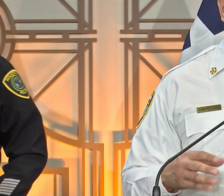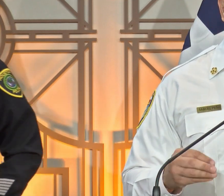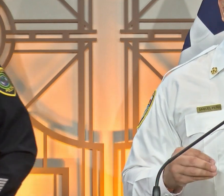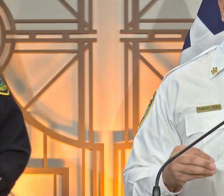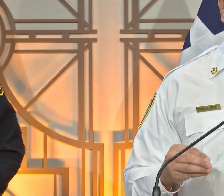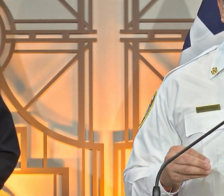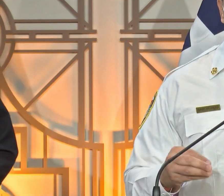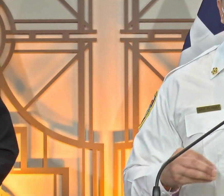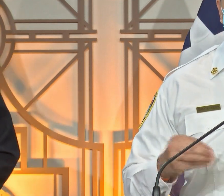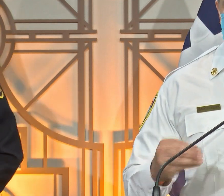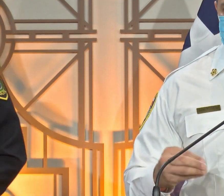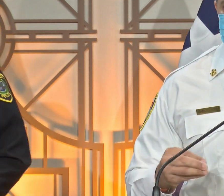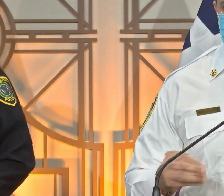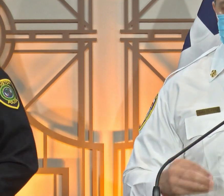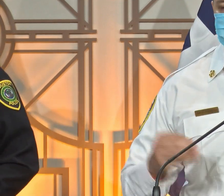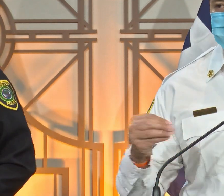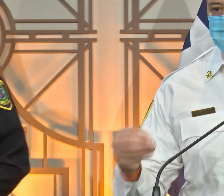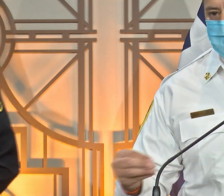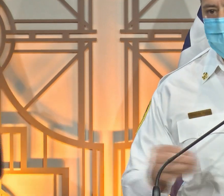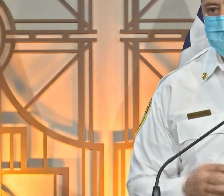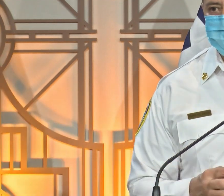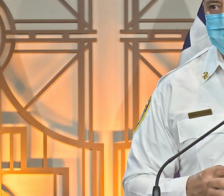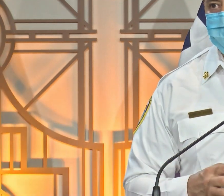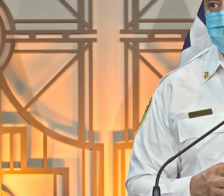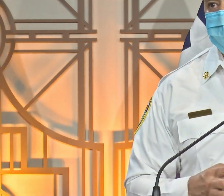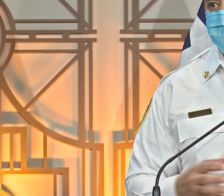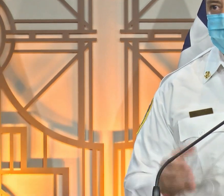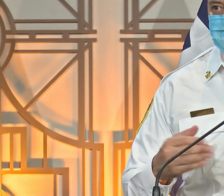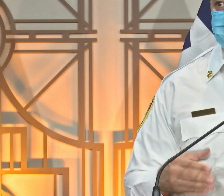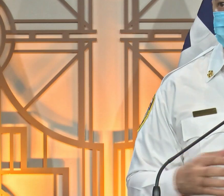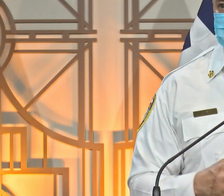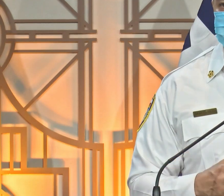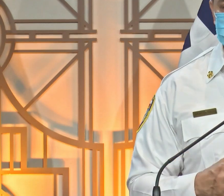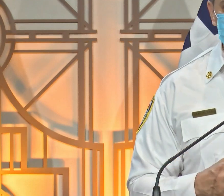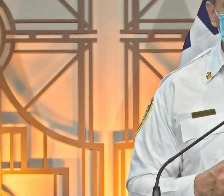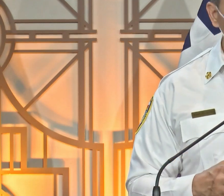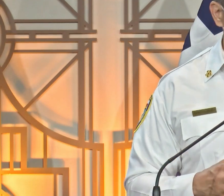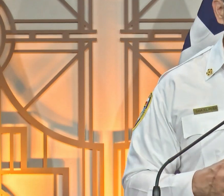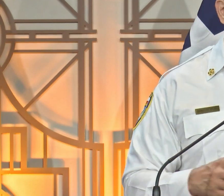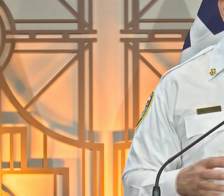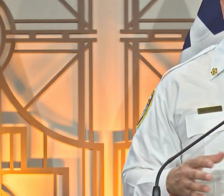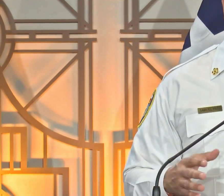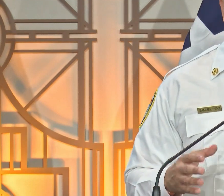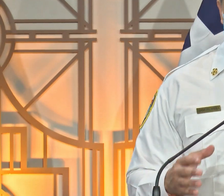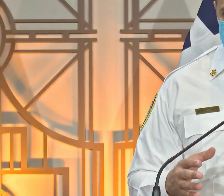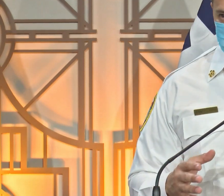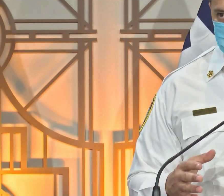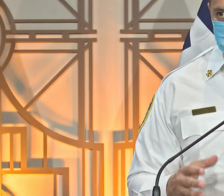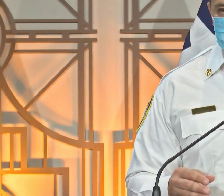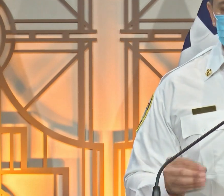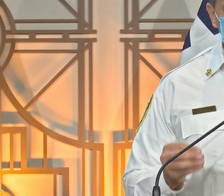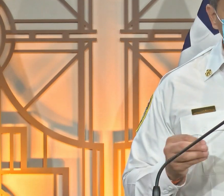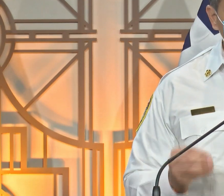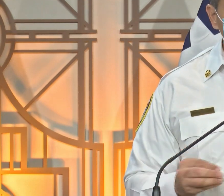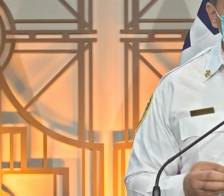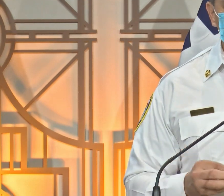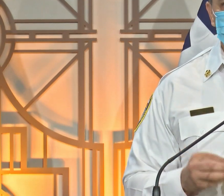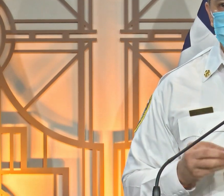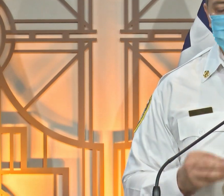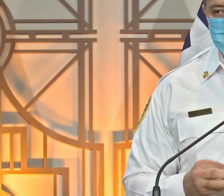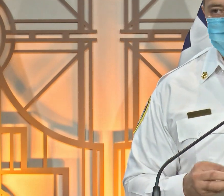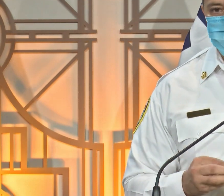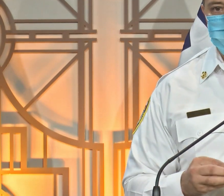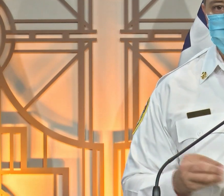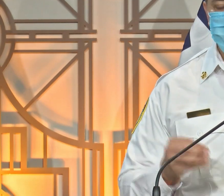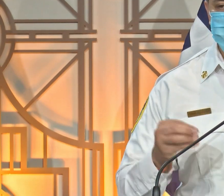personas creen que yendo al hospital ahí van a contraer este virus y eso no es verdad. Los hospitales están